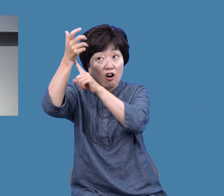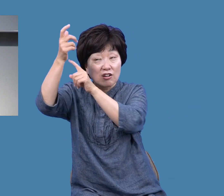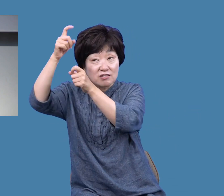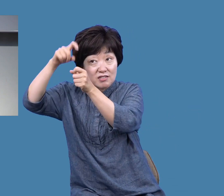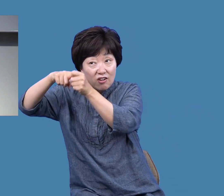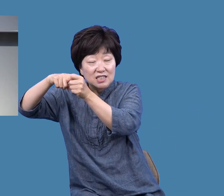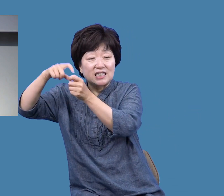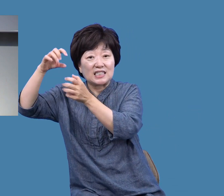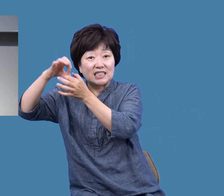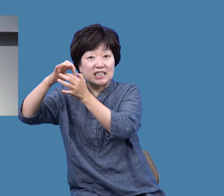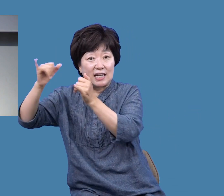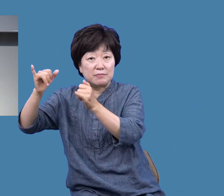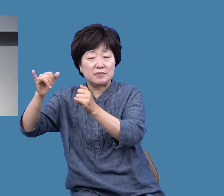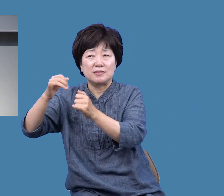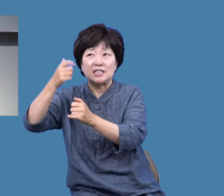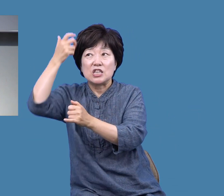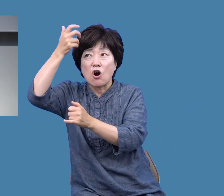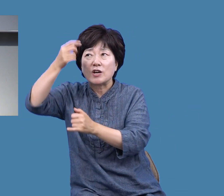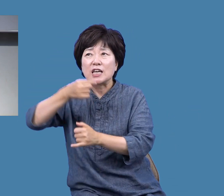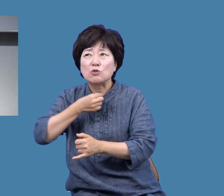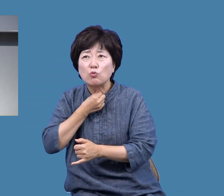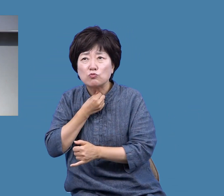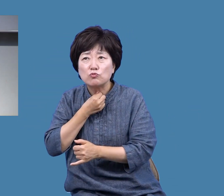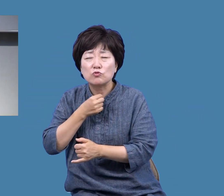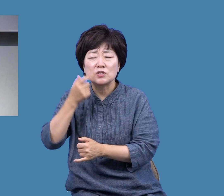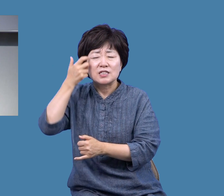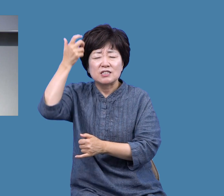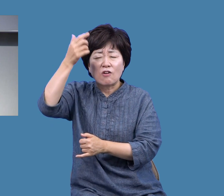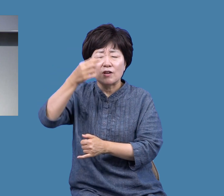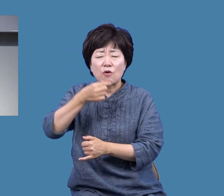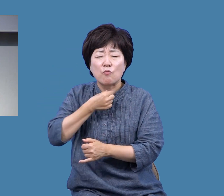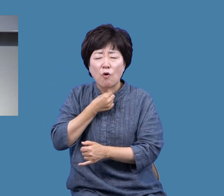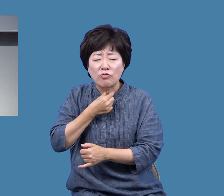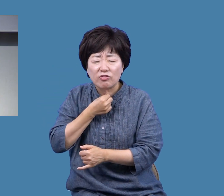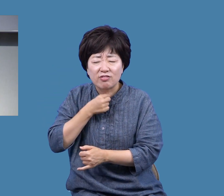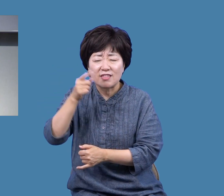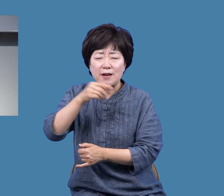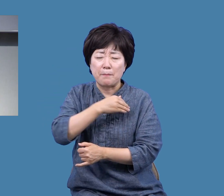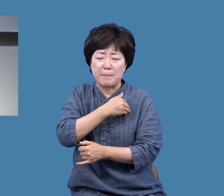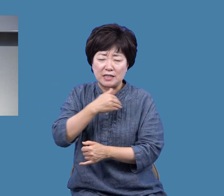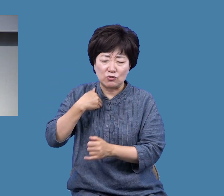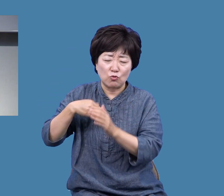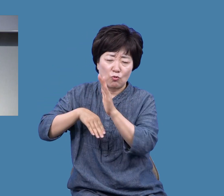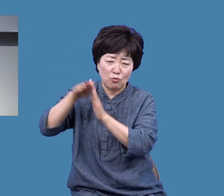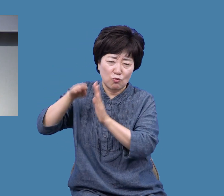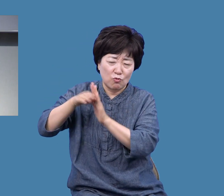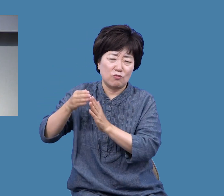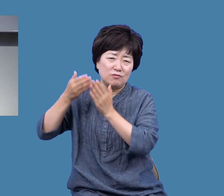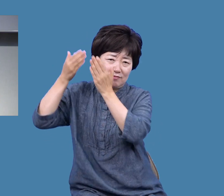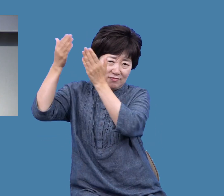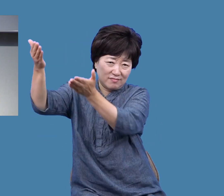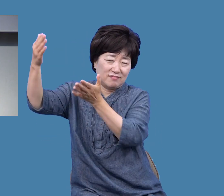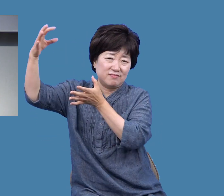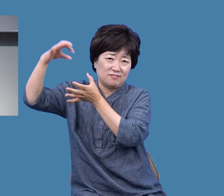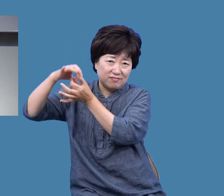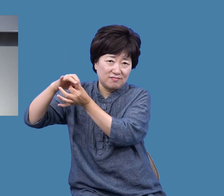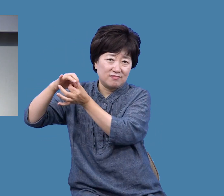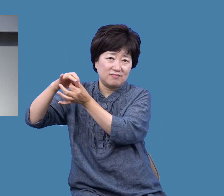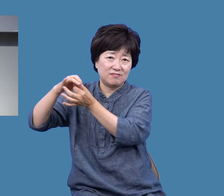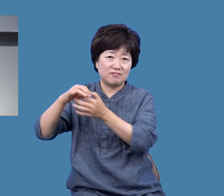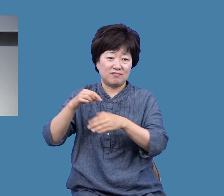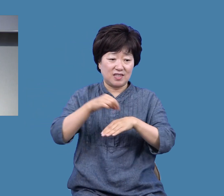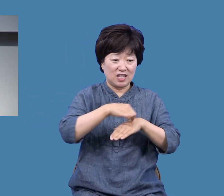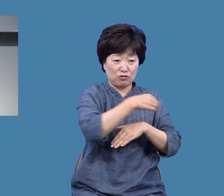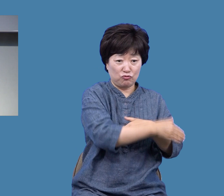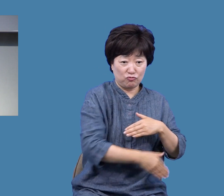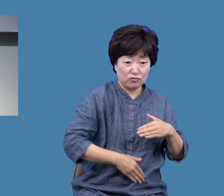되려면 우리의 영의 욕구, 영의 소욕을 계속 만족시켜야 영적인 사람이 되지, 육의 소욕을